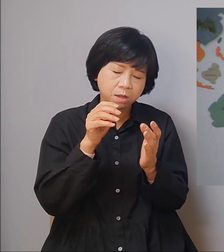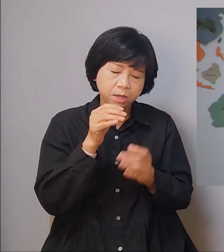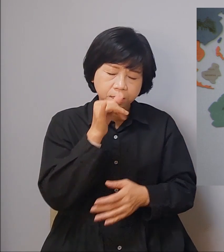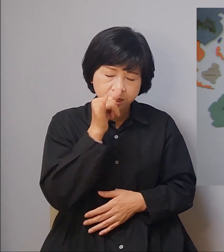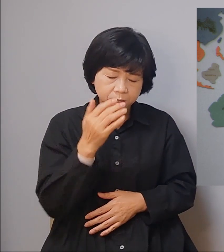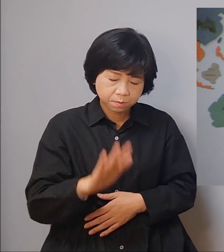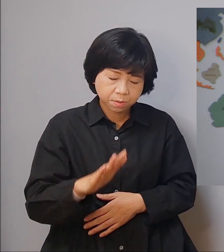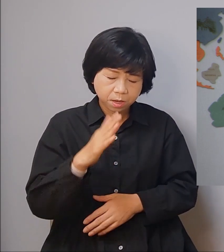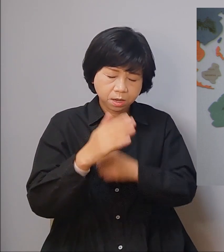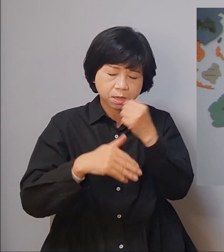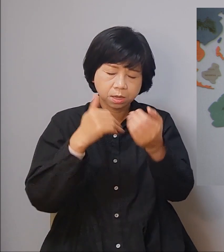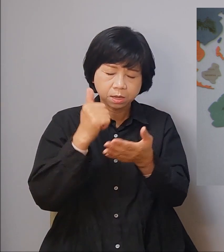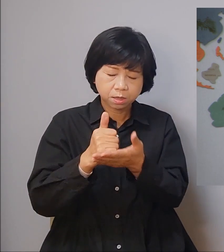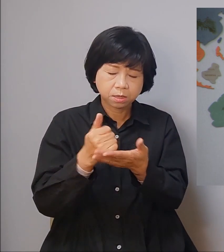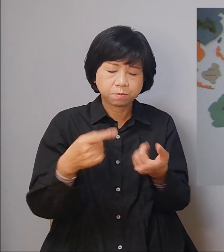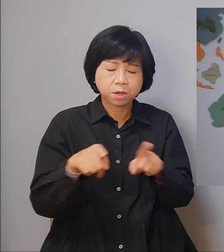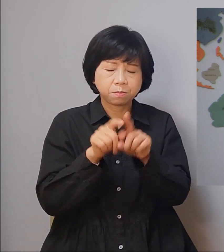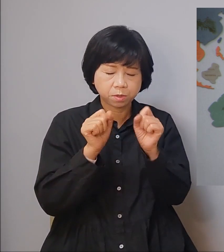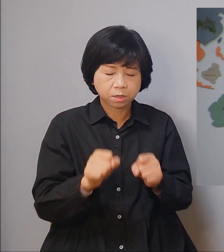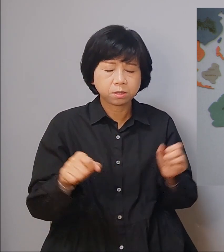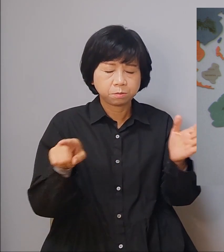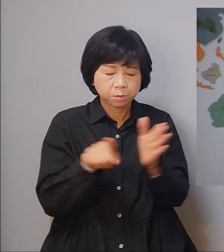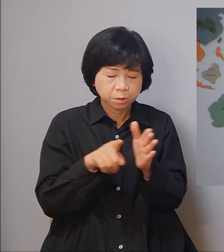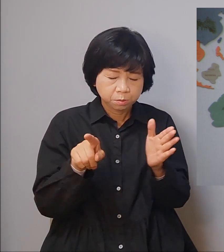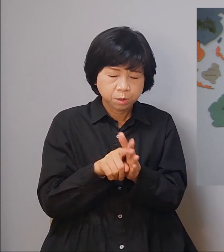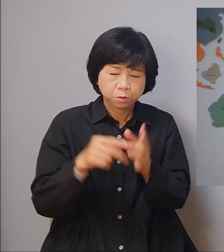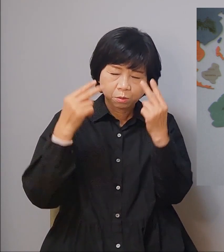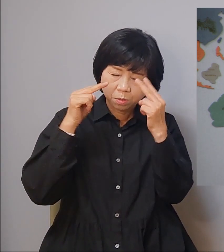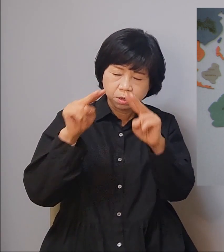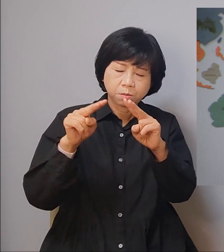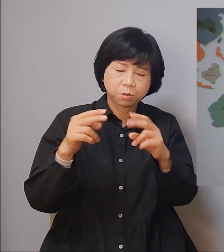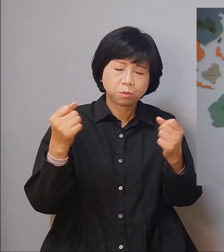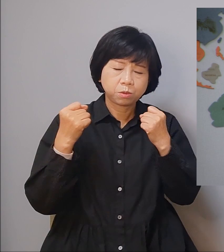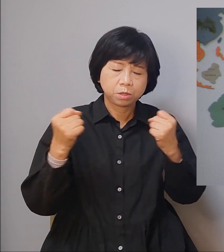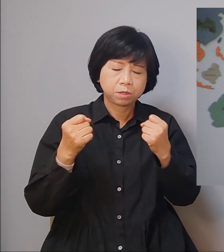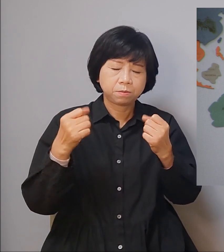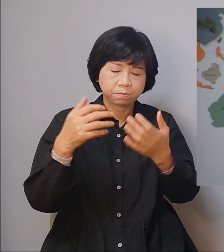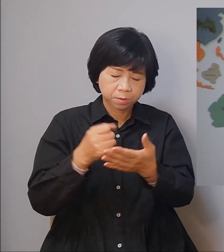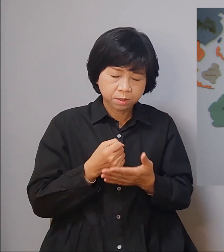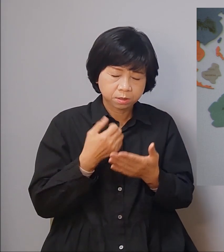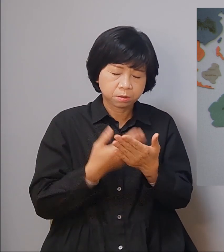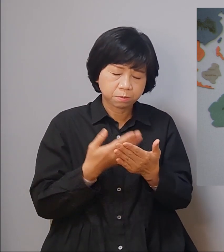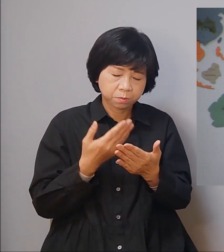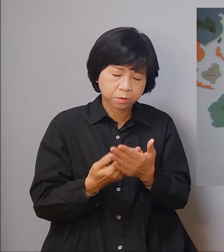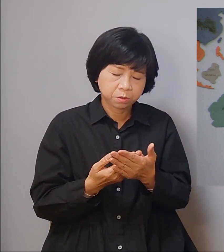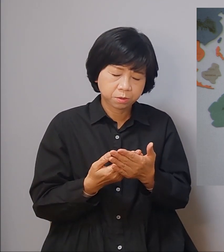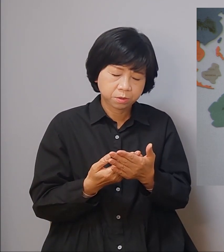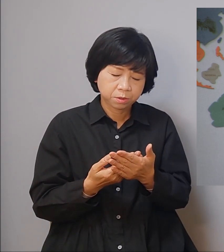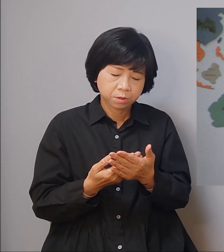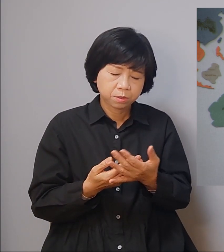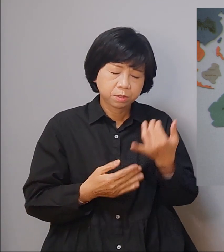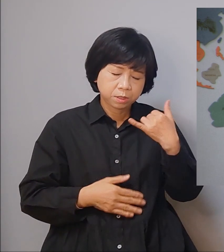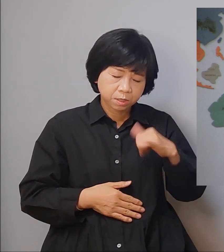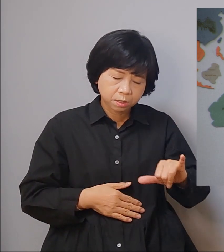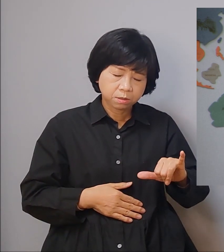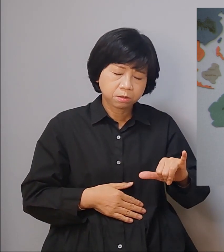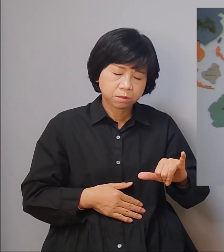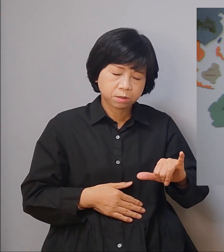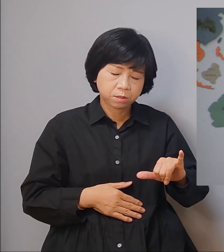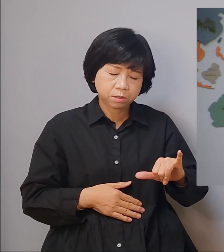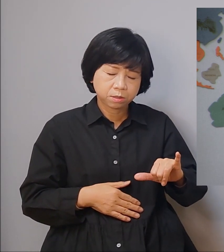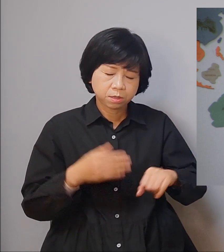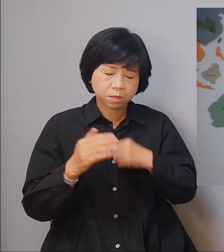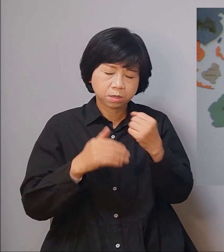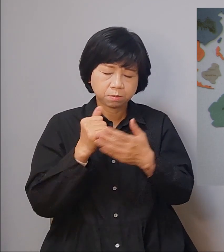함께 하시는 하나님을 바라보고 힘내게 하여 주시옵소서. 하나님, 우리의 다음 세대 유초등부와